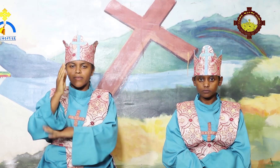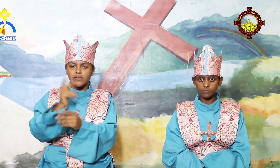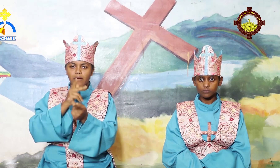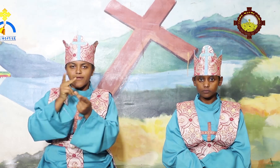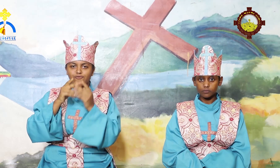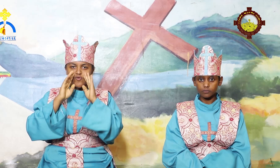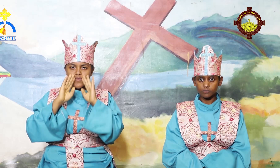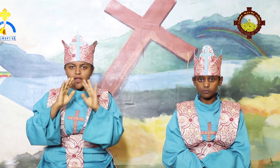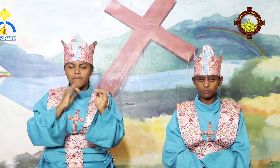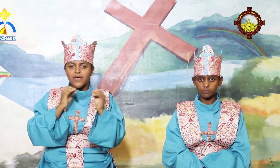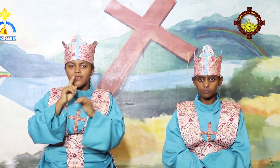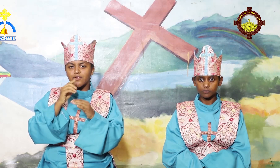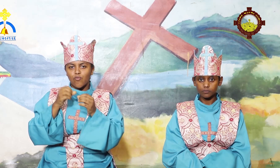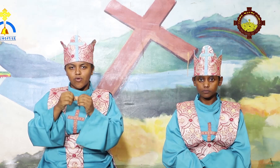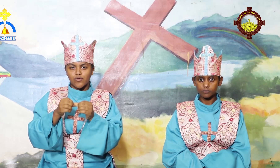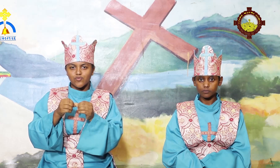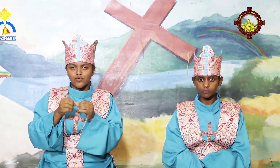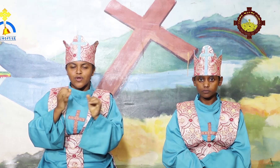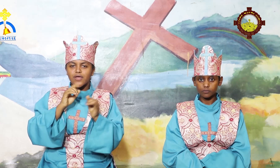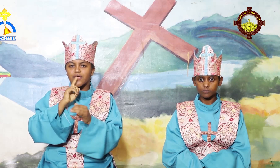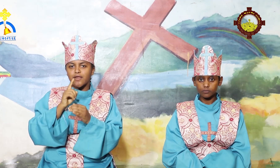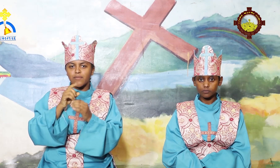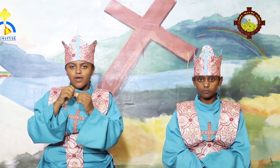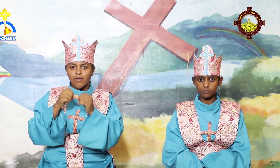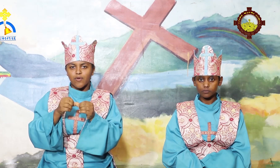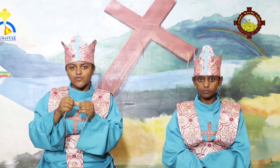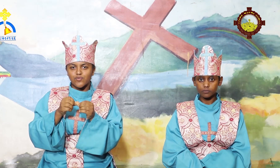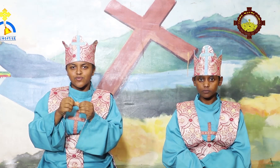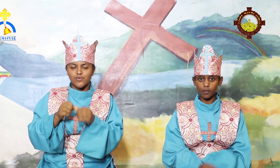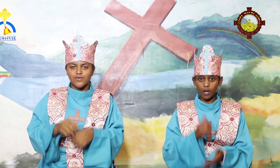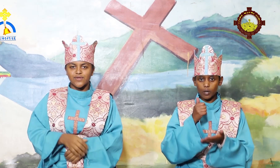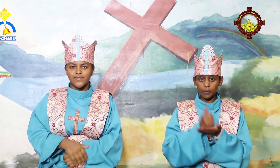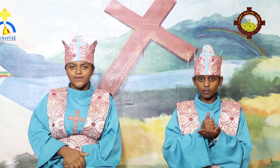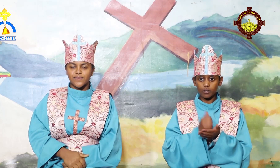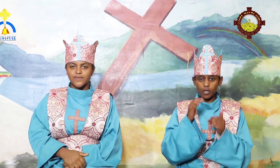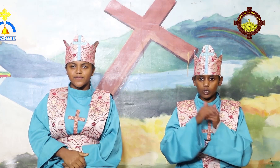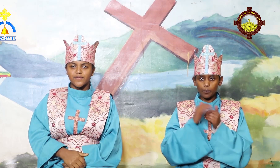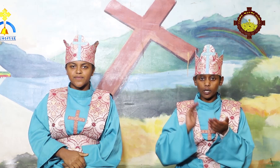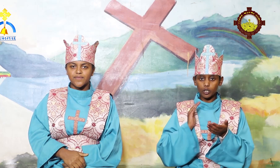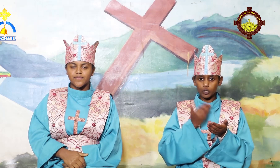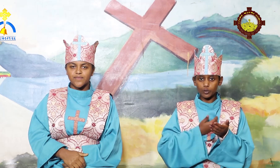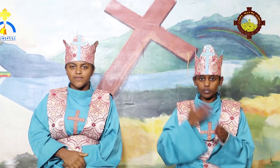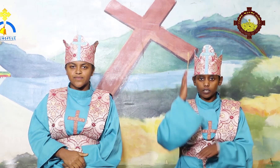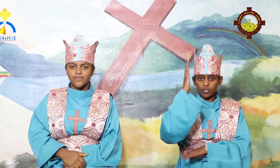ፍጹም ሰላም እንደምን ቆያችሁ? እንደምን ከረማችሁ? አሜን። የአምላካችን የእግዚአብሔር